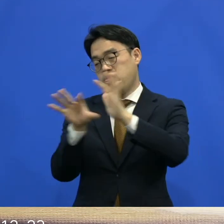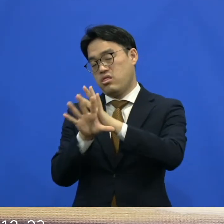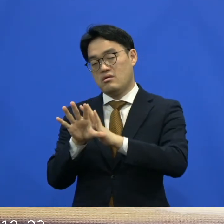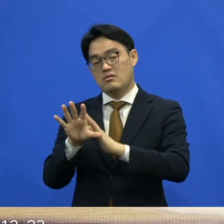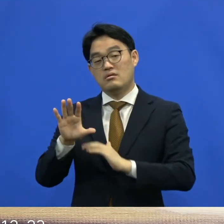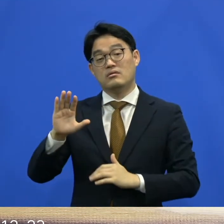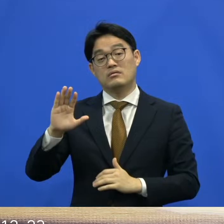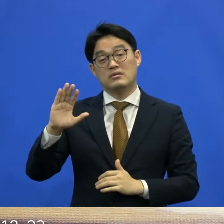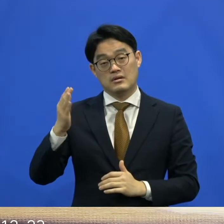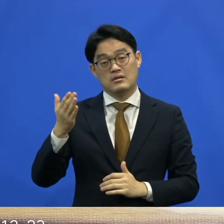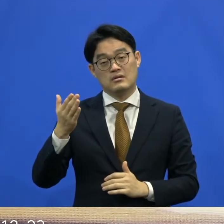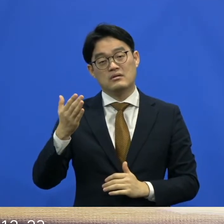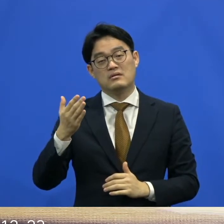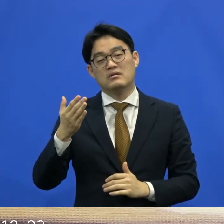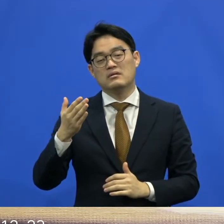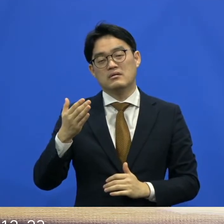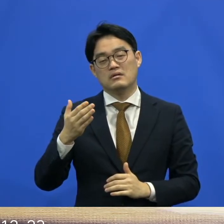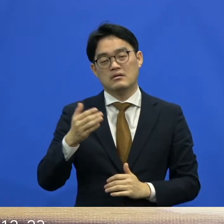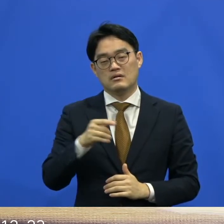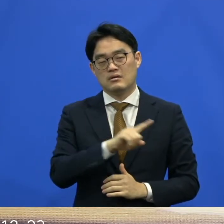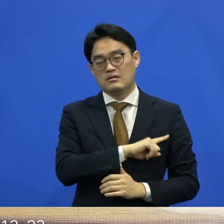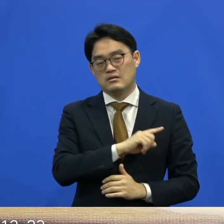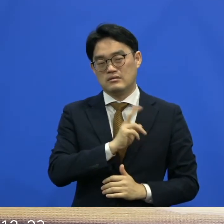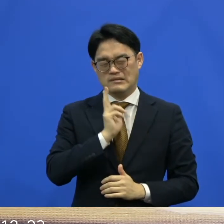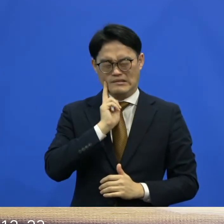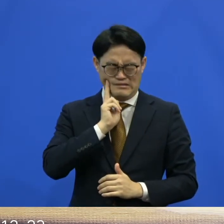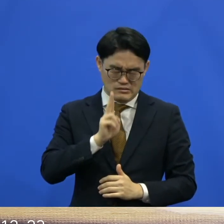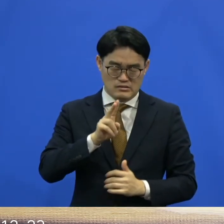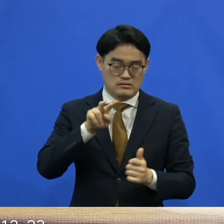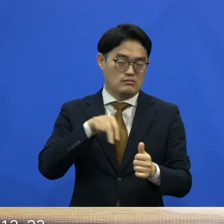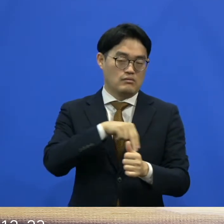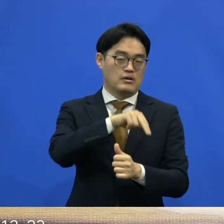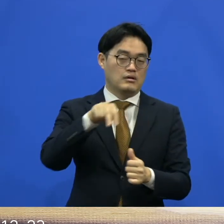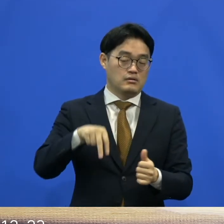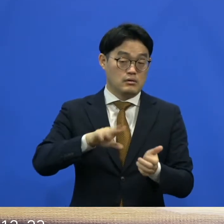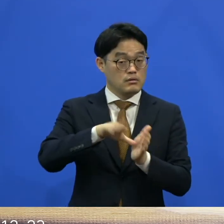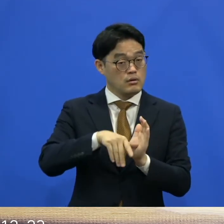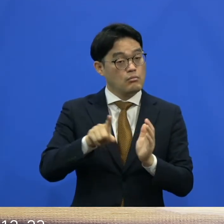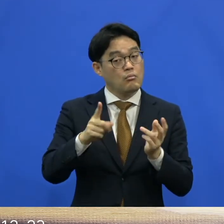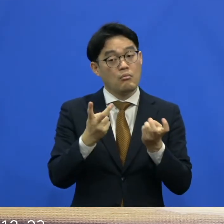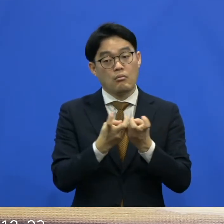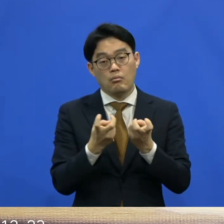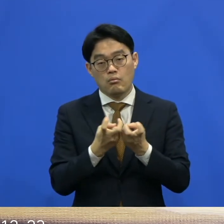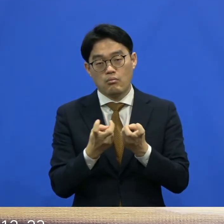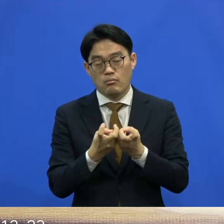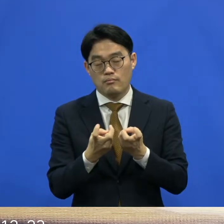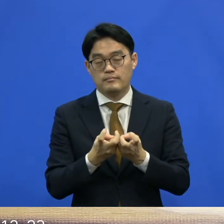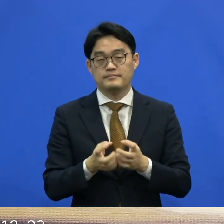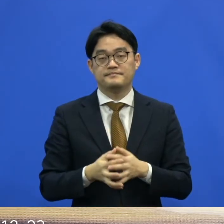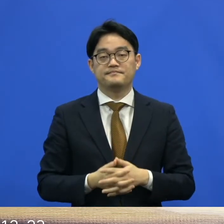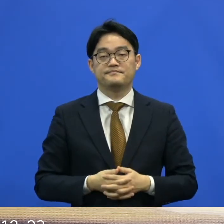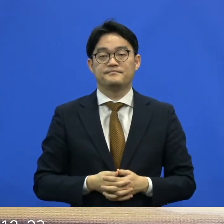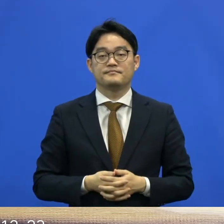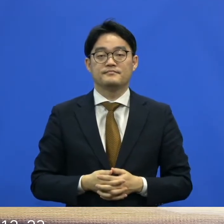가장 밑바닥이 된 것입니다. 자, 이때 무엇을 해야 하는가? 이때 무엇을 해야 되는가?